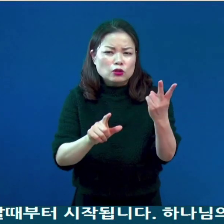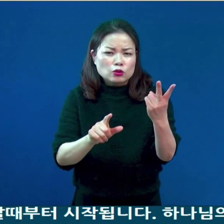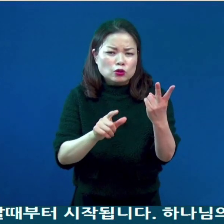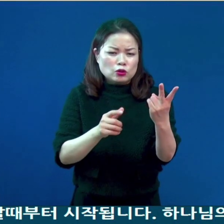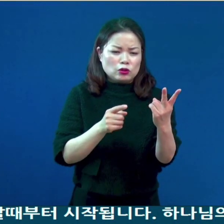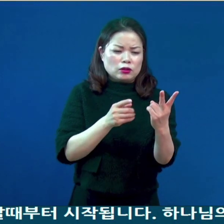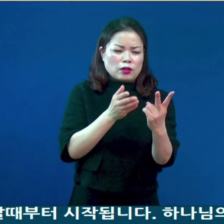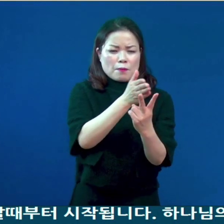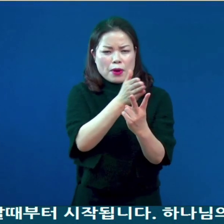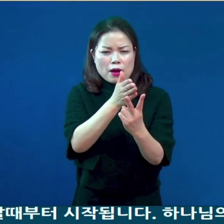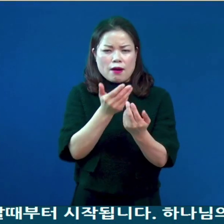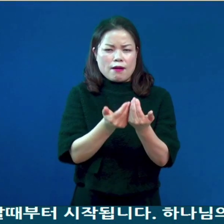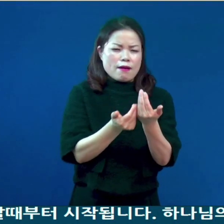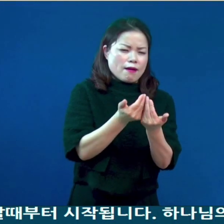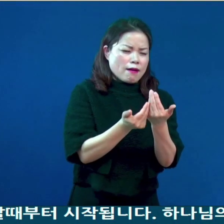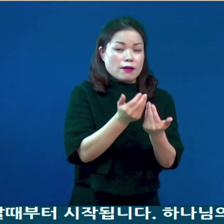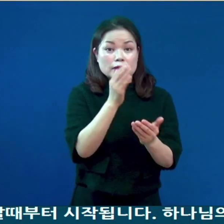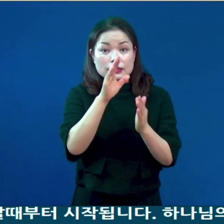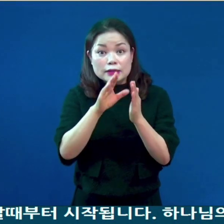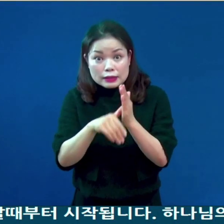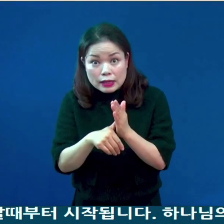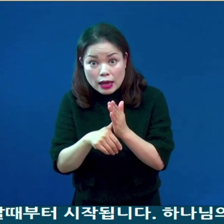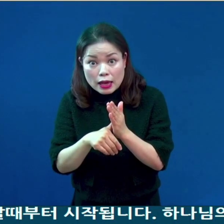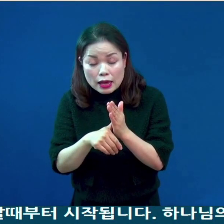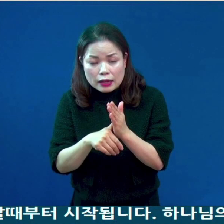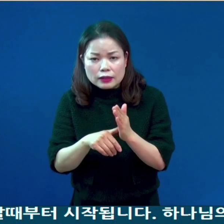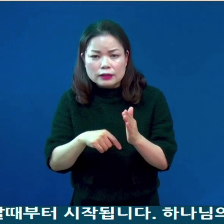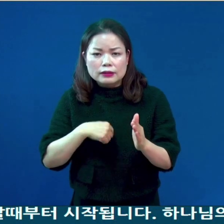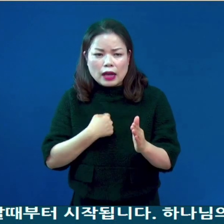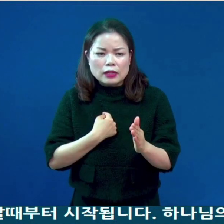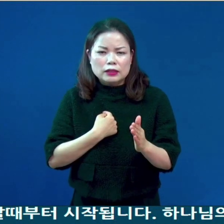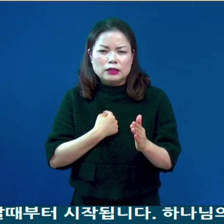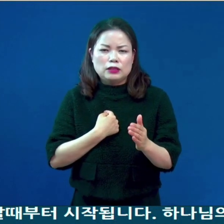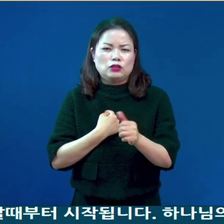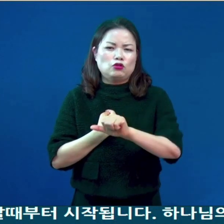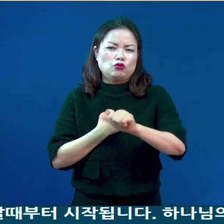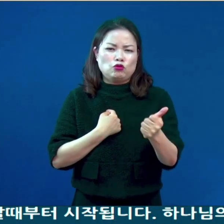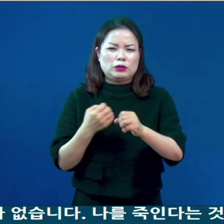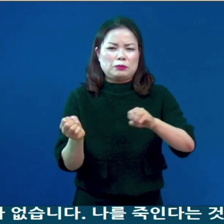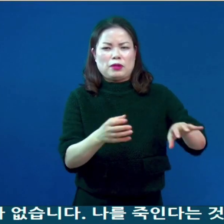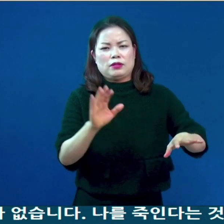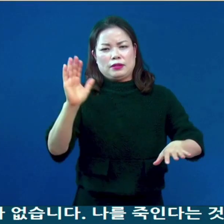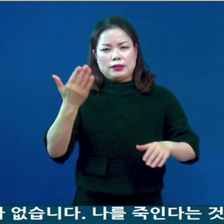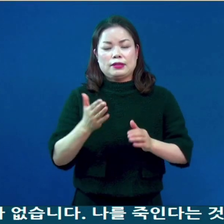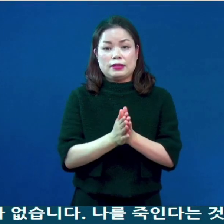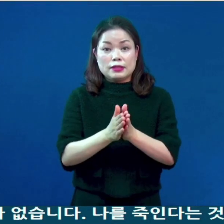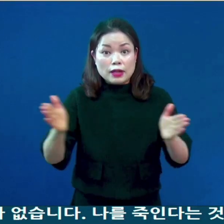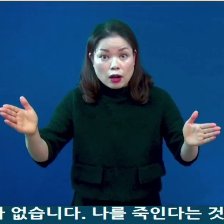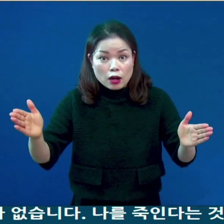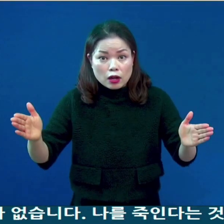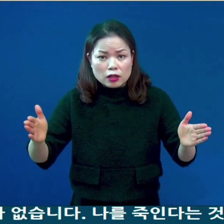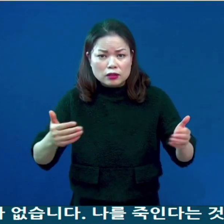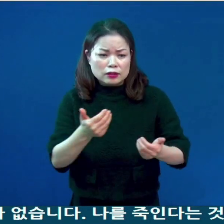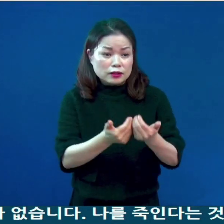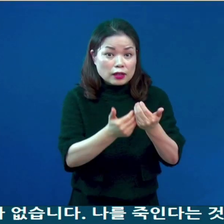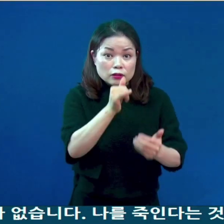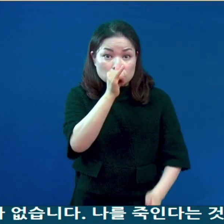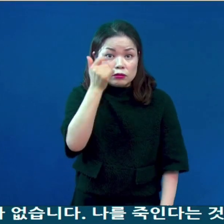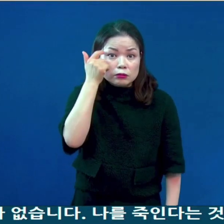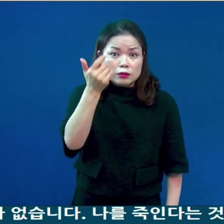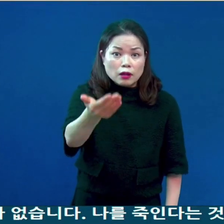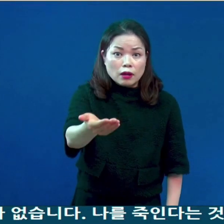사이에 부대끼는 것이 있을 때, 그때부터 자기 죽이기가 시작이 되는 거죠. 여러분, 그런 부대낌이